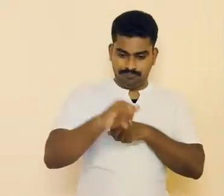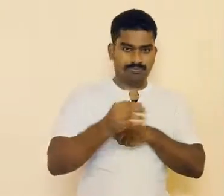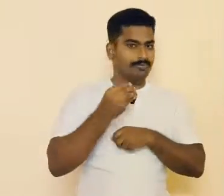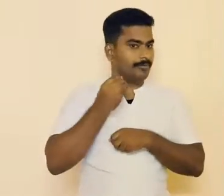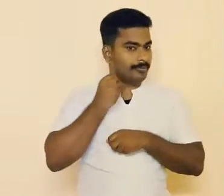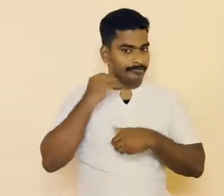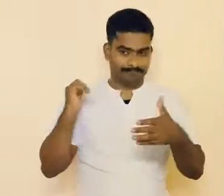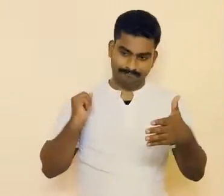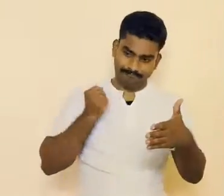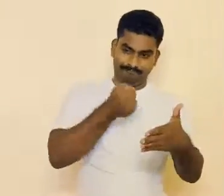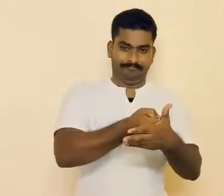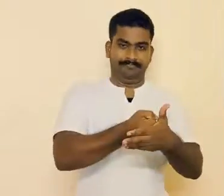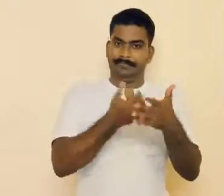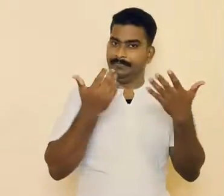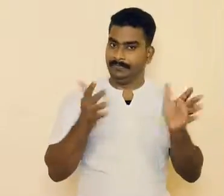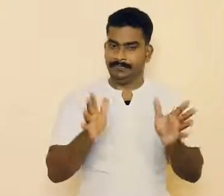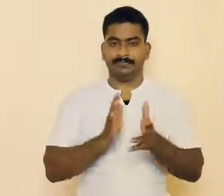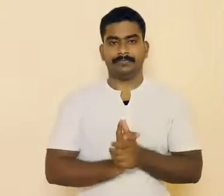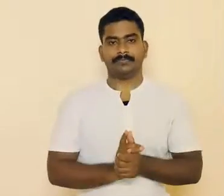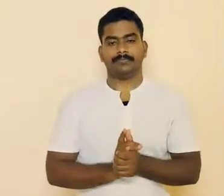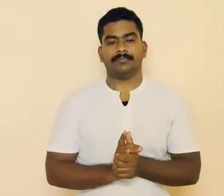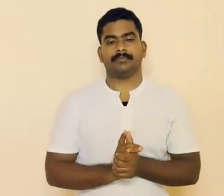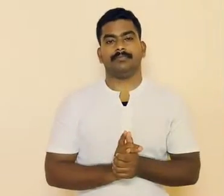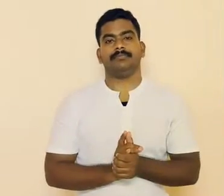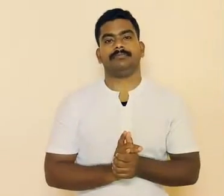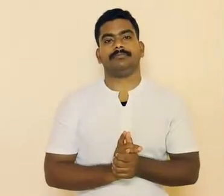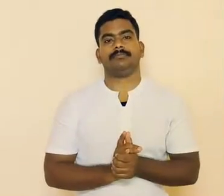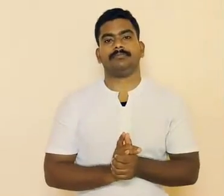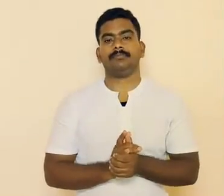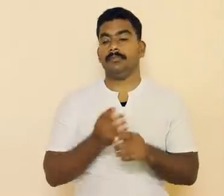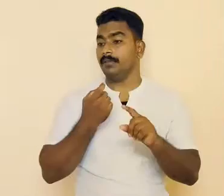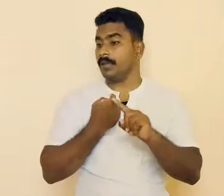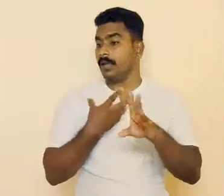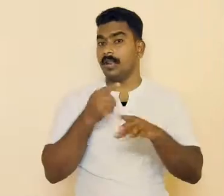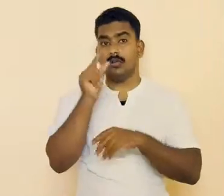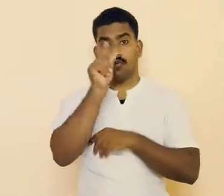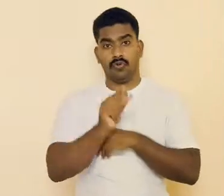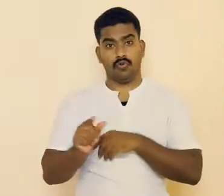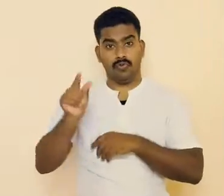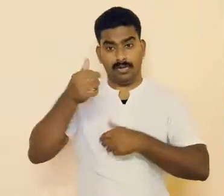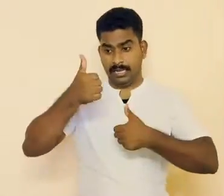ദുബൈയിൽ നിന്ന് 180 പ്രവാസികളുമായി വിമാനം എത്തി.